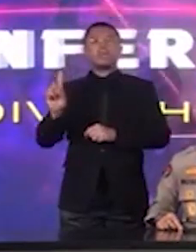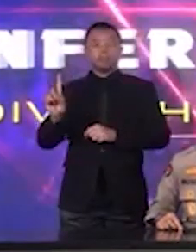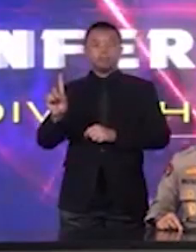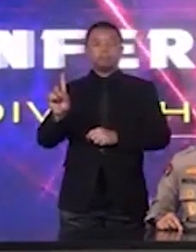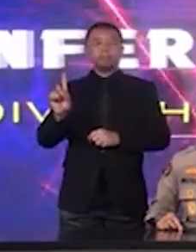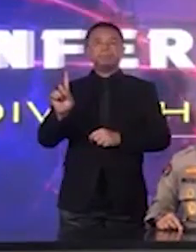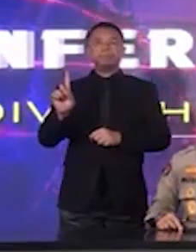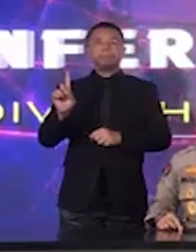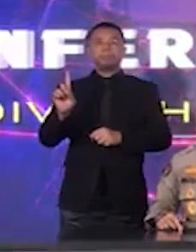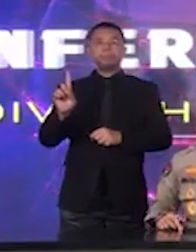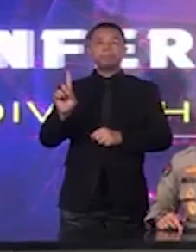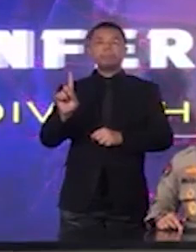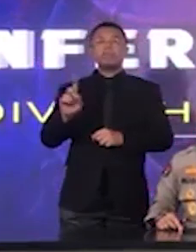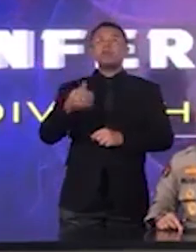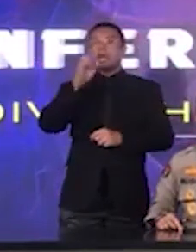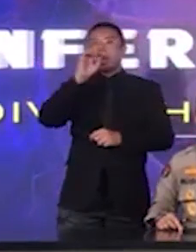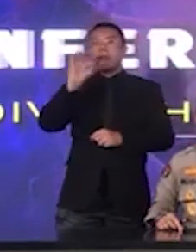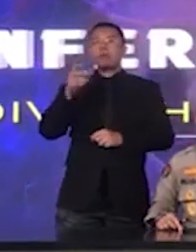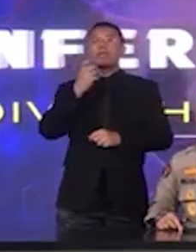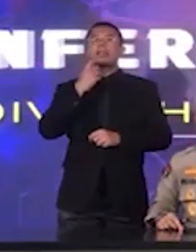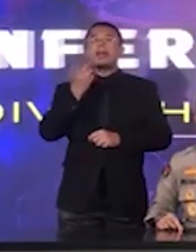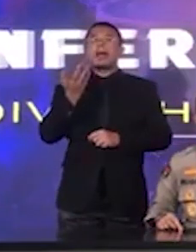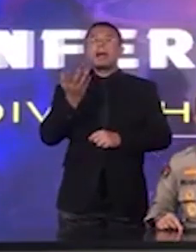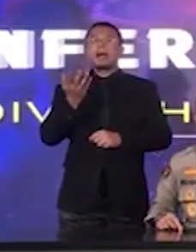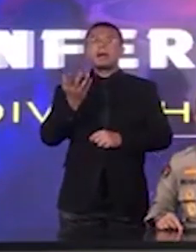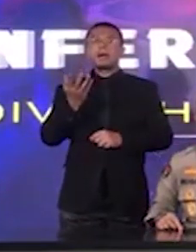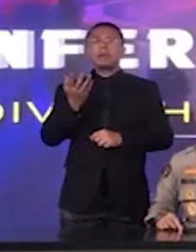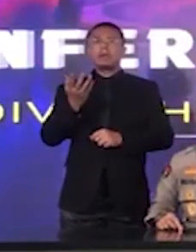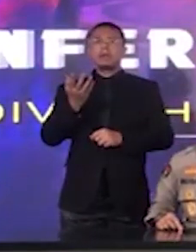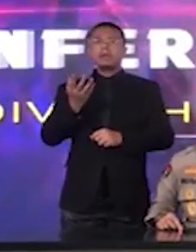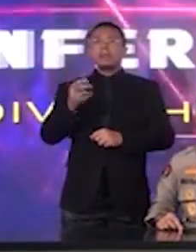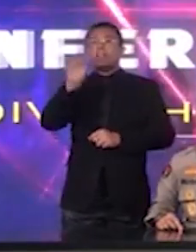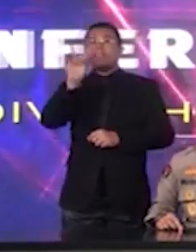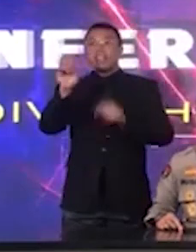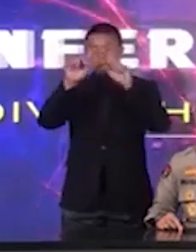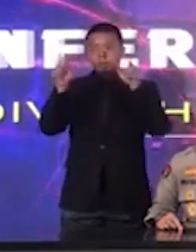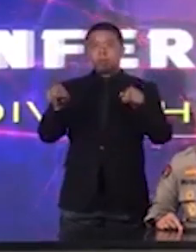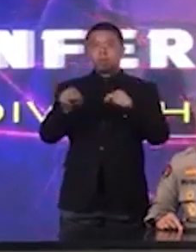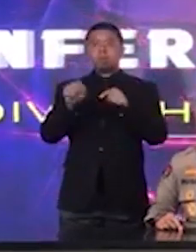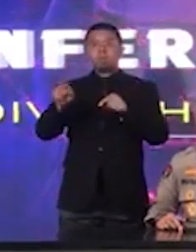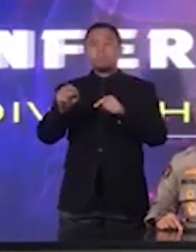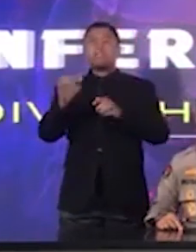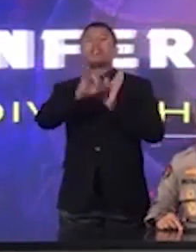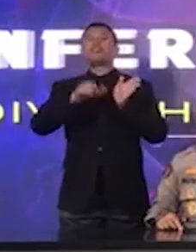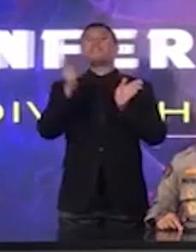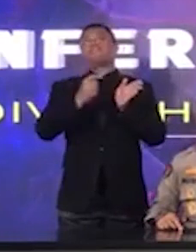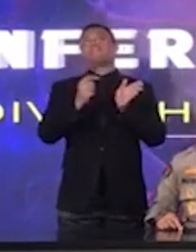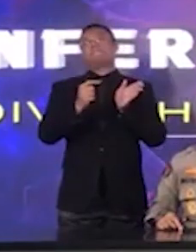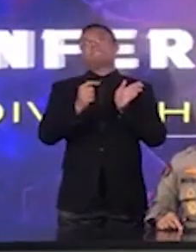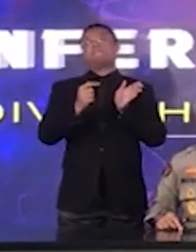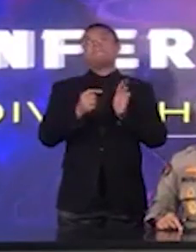2021, yang melaporkan tentang video pada YouTube tersebut.